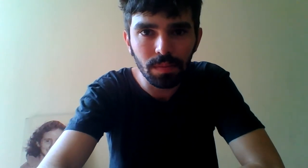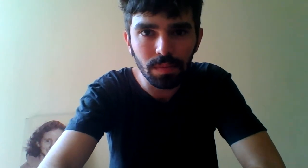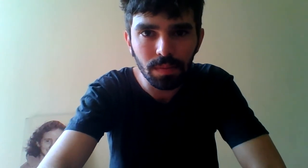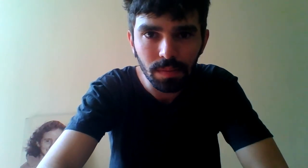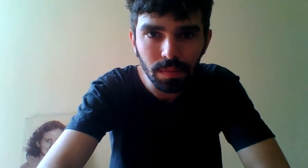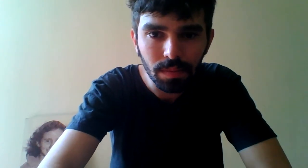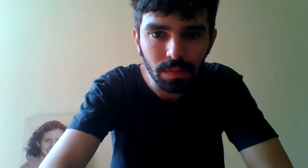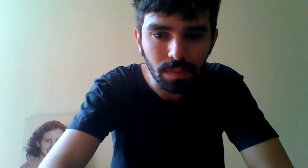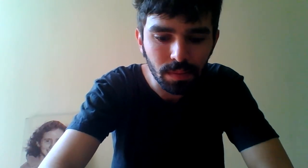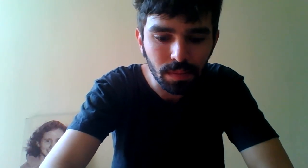Luzes Luzes